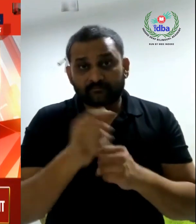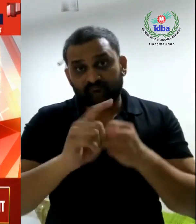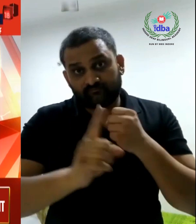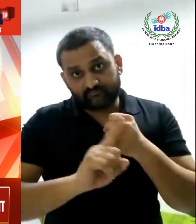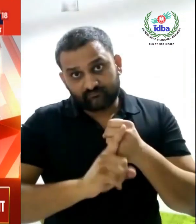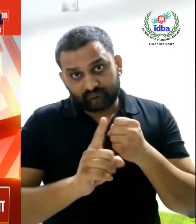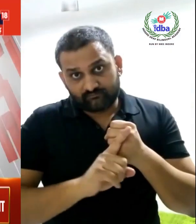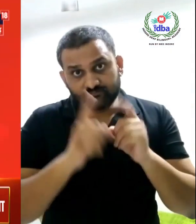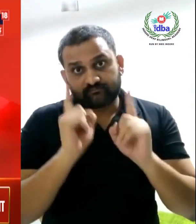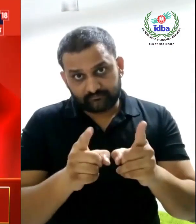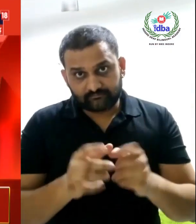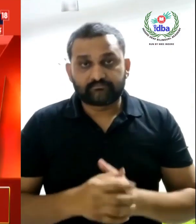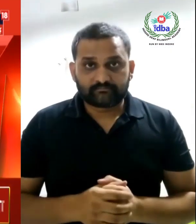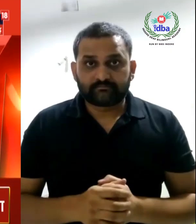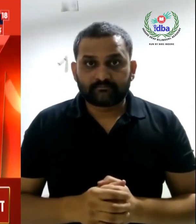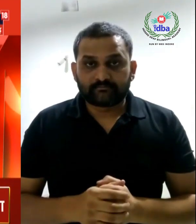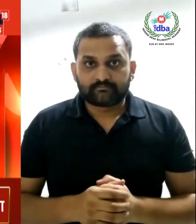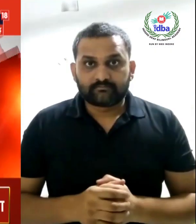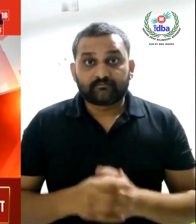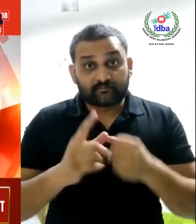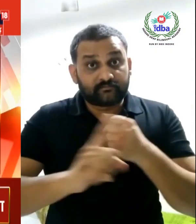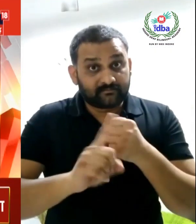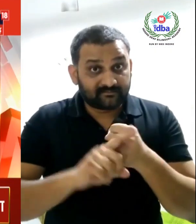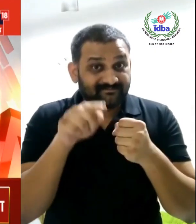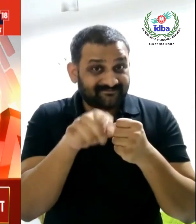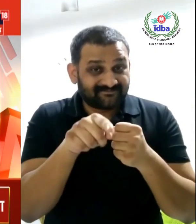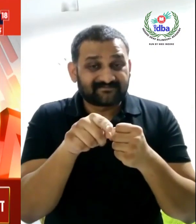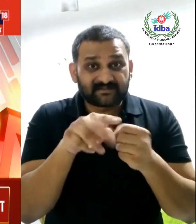जुर्माना भरना पड़ेगा, और वो जुर्माना